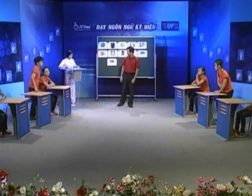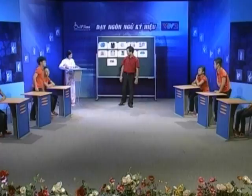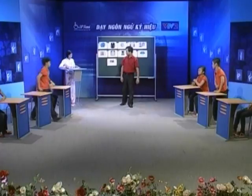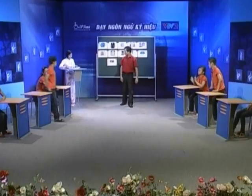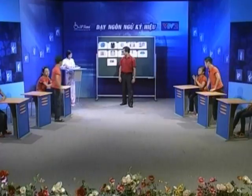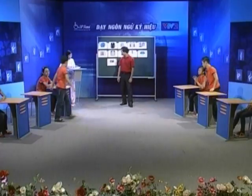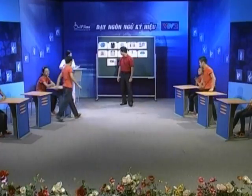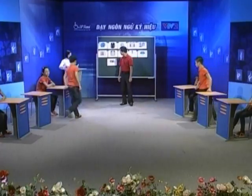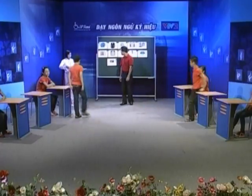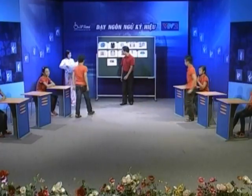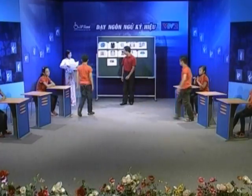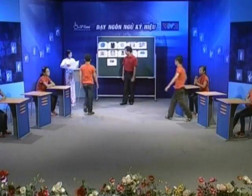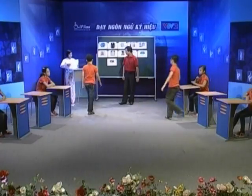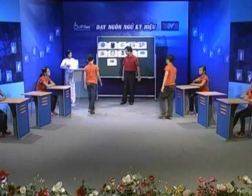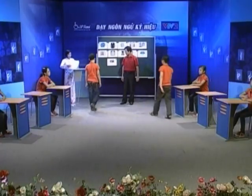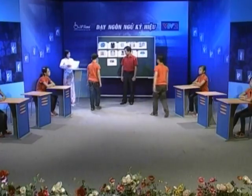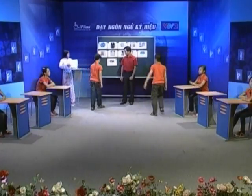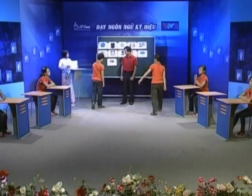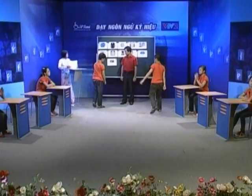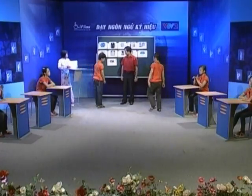Bây giờ chúng ta cùng ôn lại các ký hiệu vừa học với hai bạn nhé.